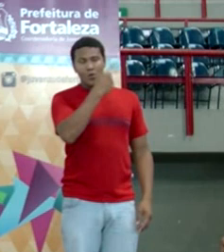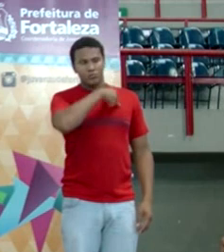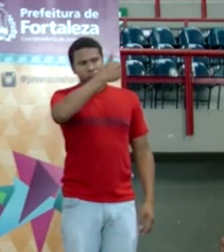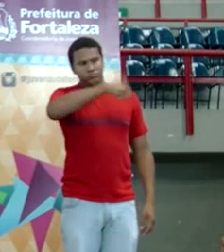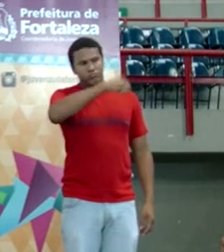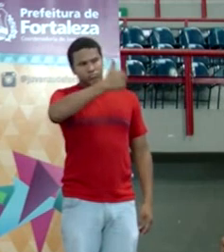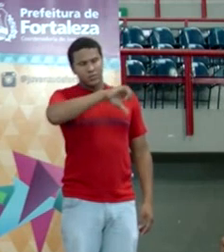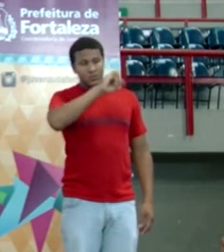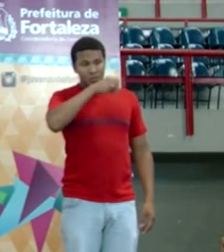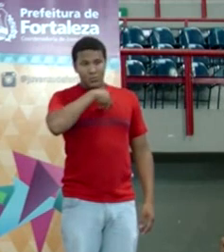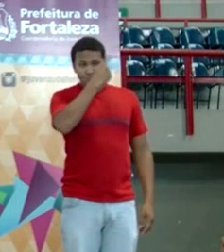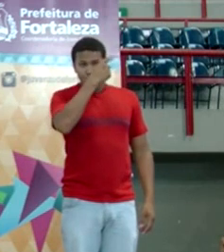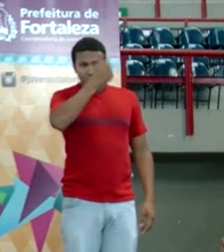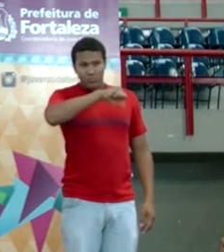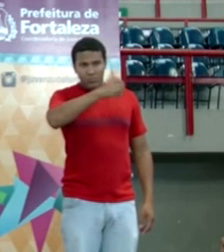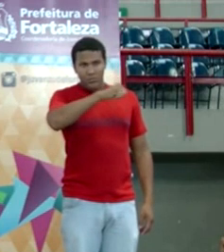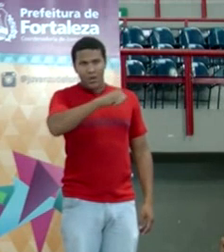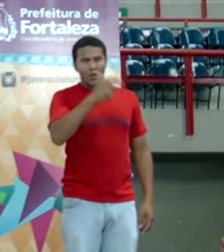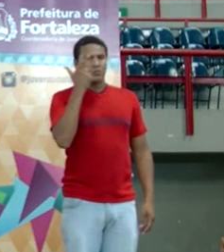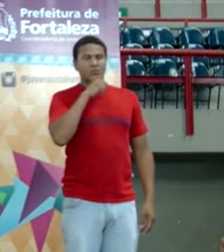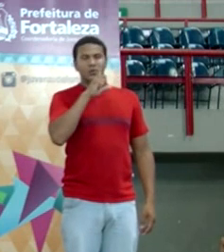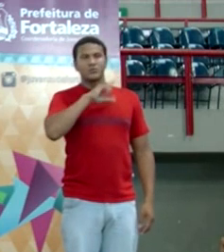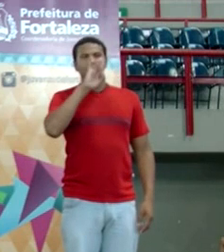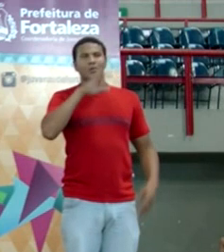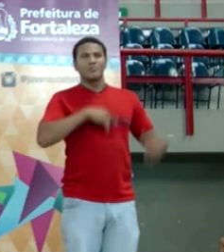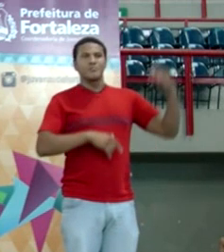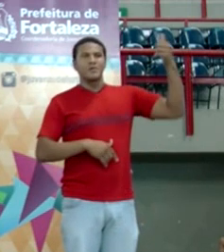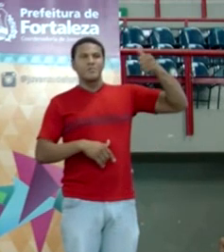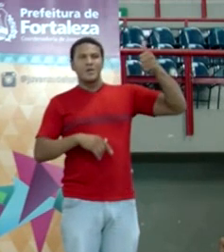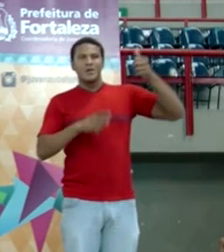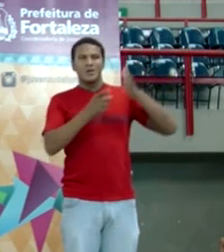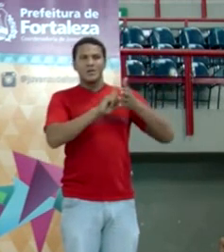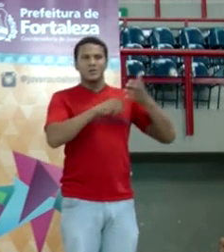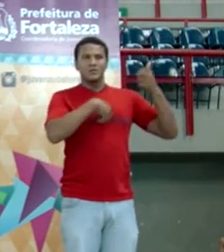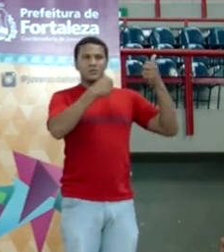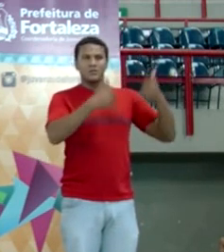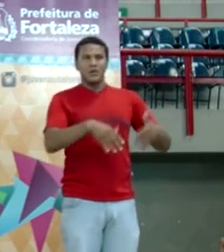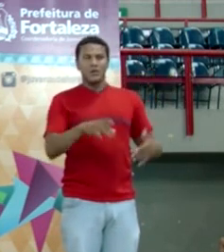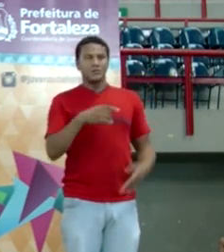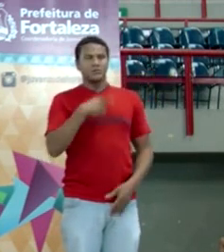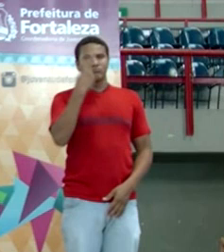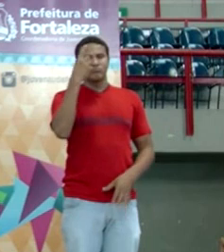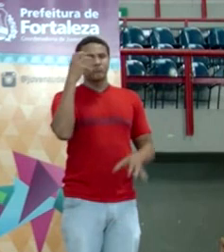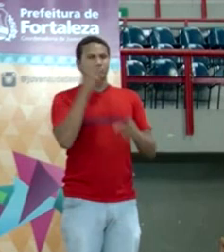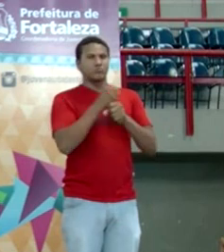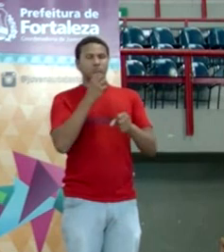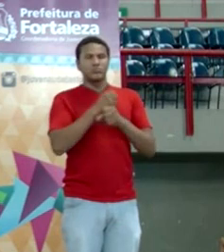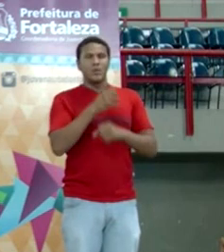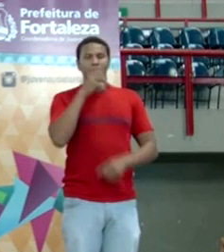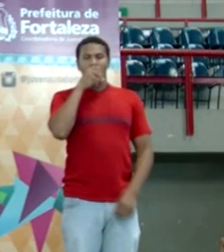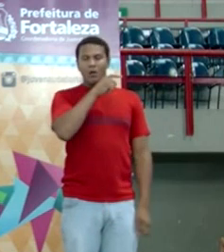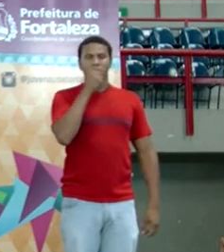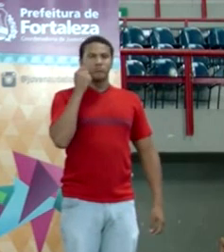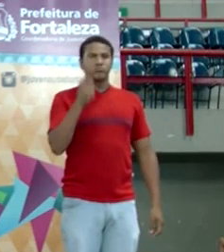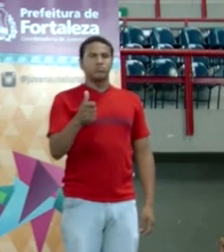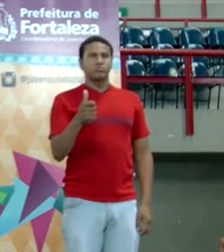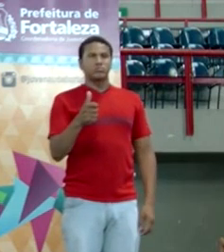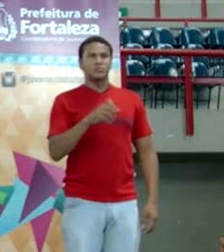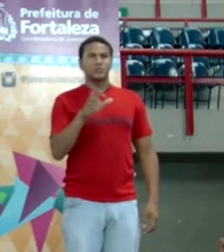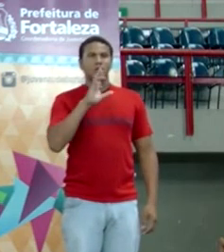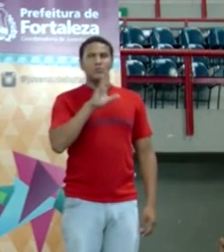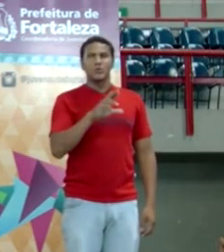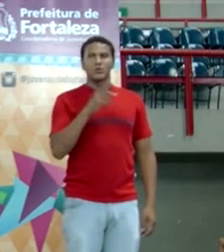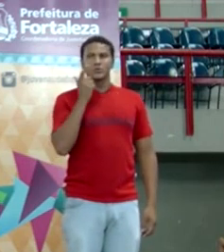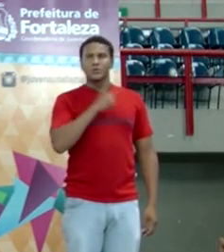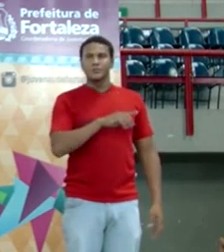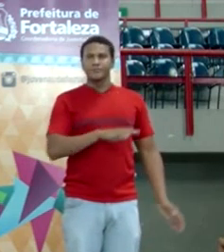uma situação, qual seria? A primeira que a gente citou. Aí, com um cálculo só, você já tinha resolvido a questão. Uma outra coisa que a questão